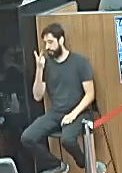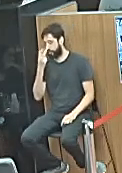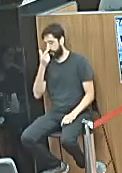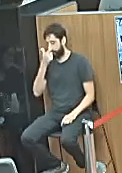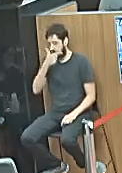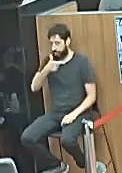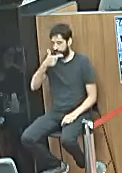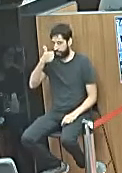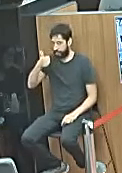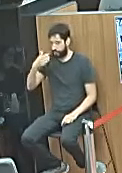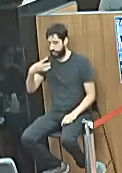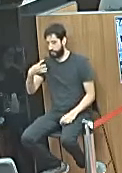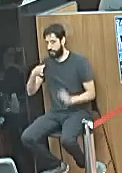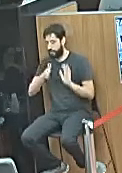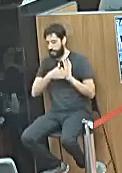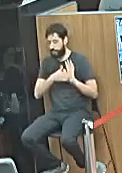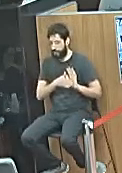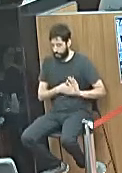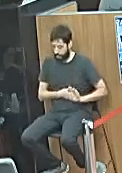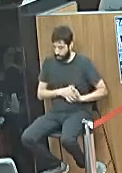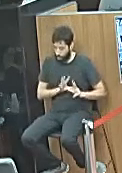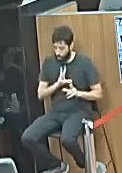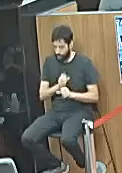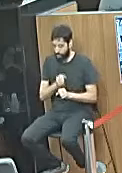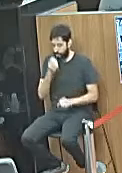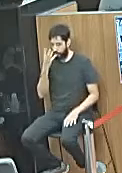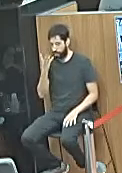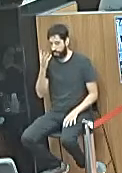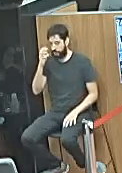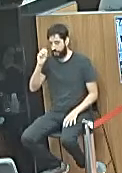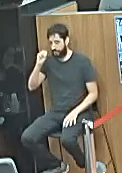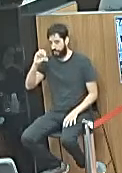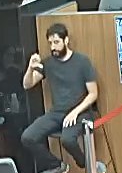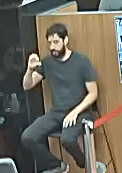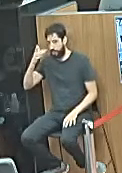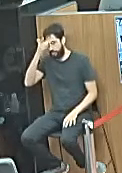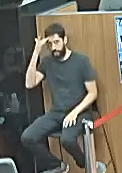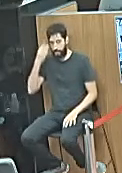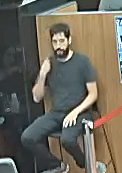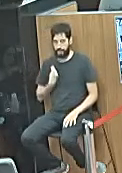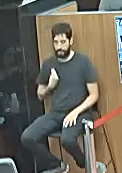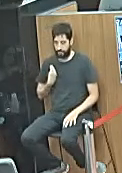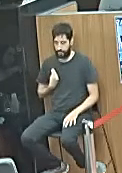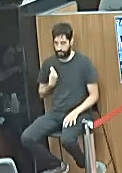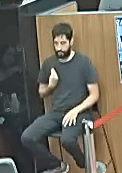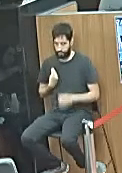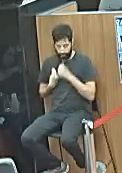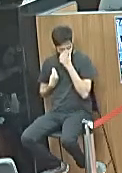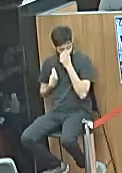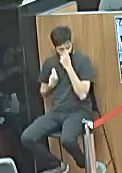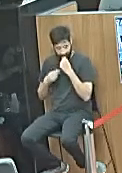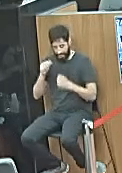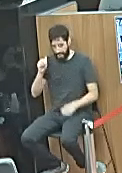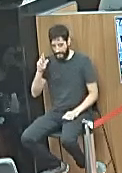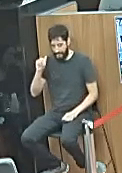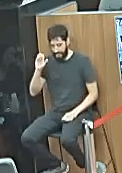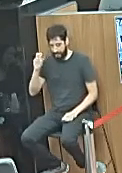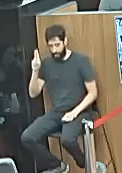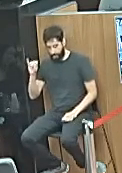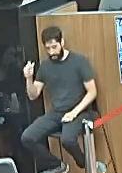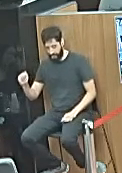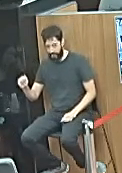propostas no total de 405 89 pessoas participando em araçuaí